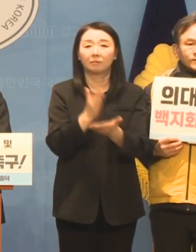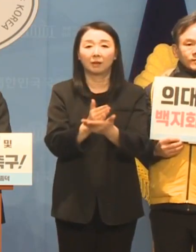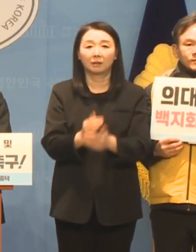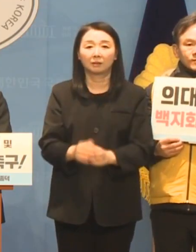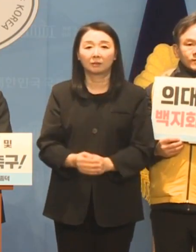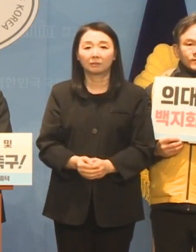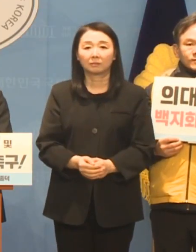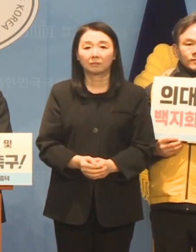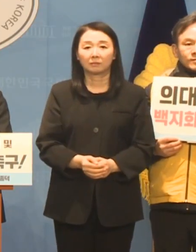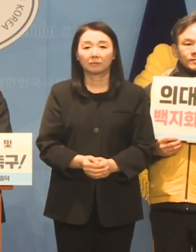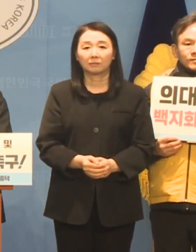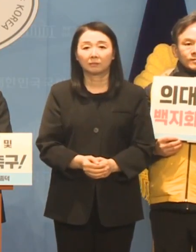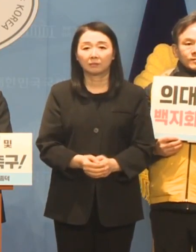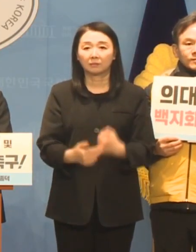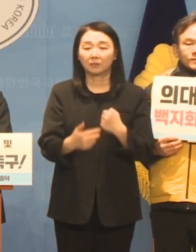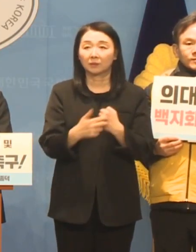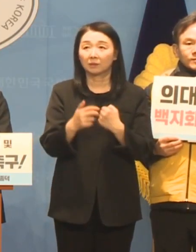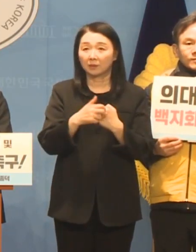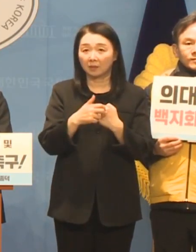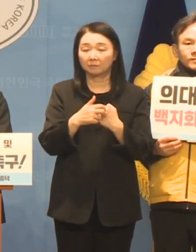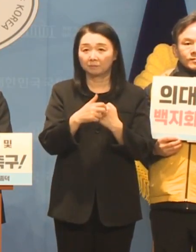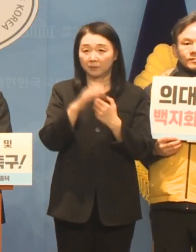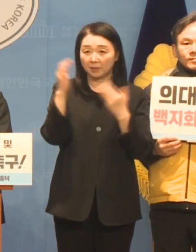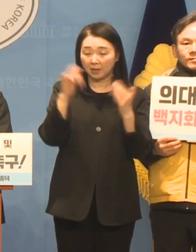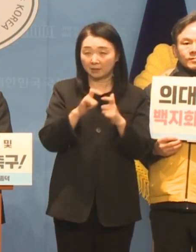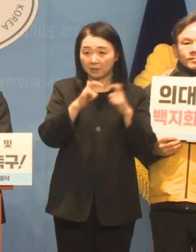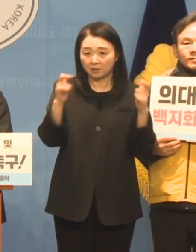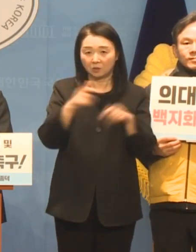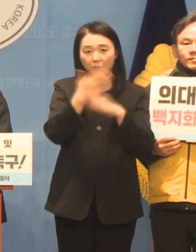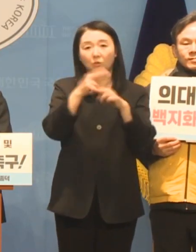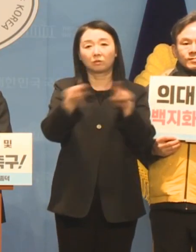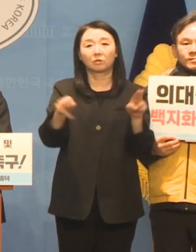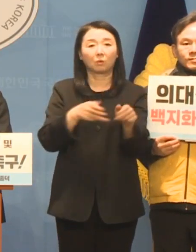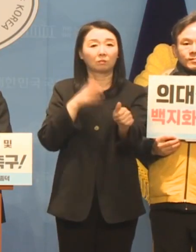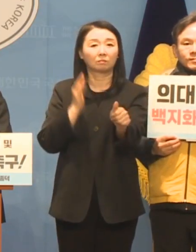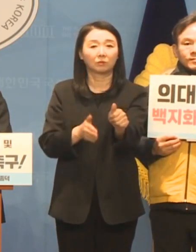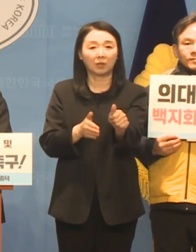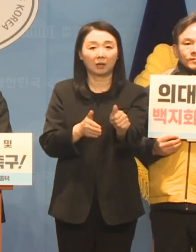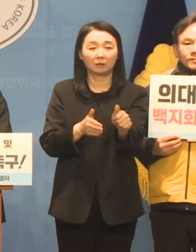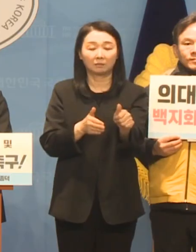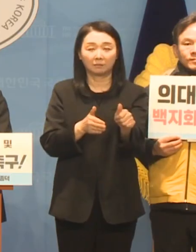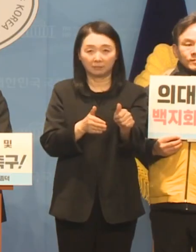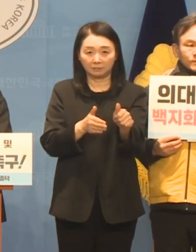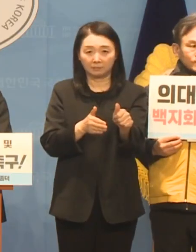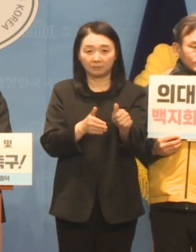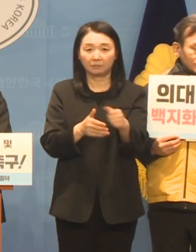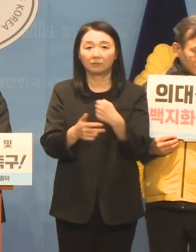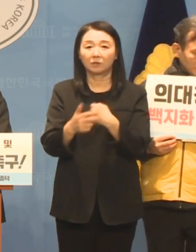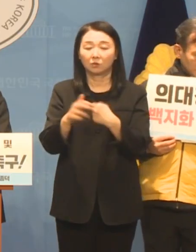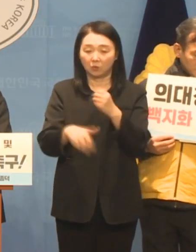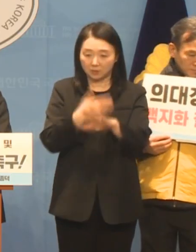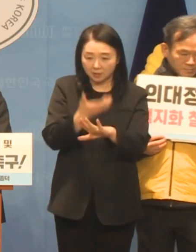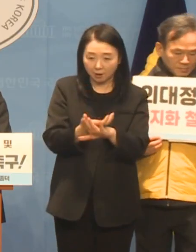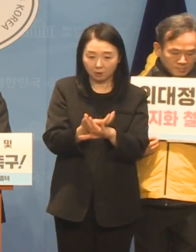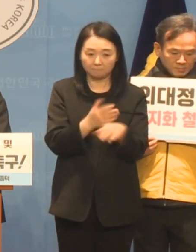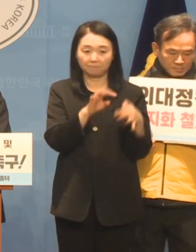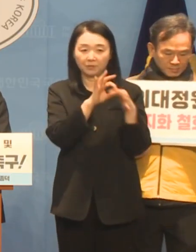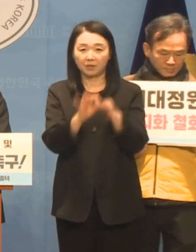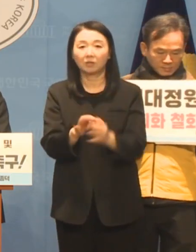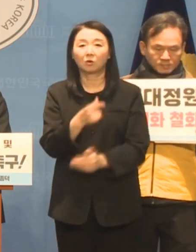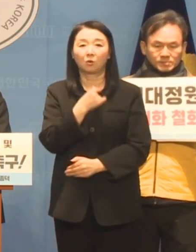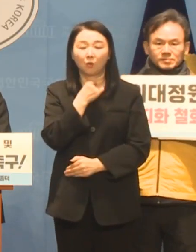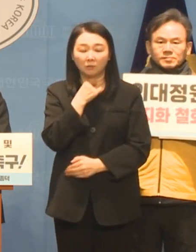됩니다. 의대 증원 원점 회계를 철회하고 중단 없는 의료 개혁과 의대